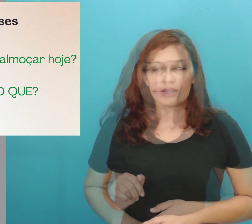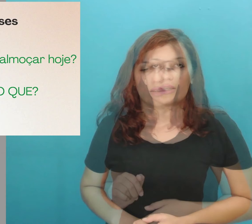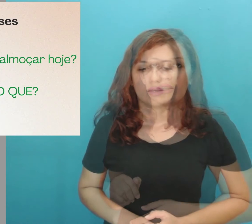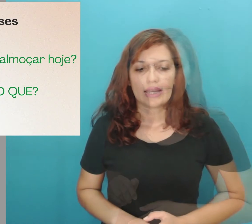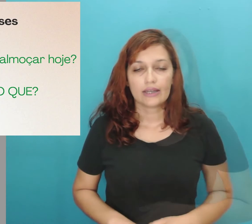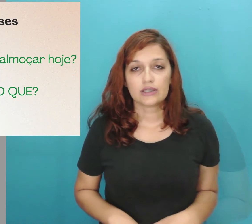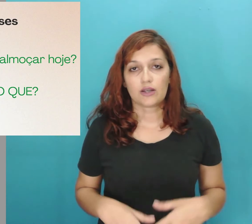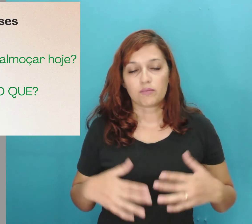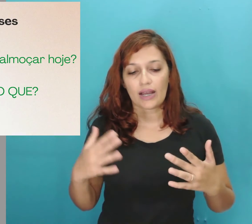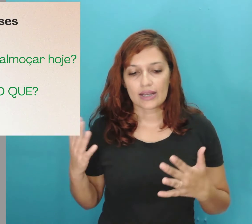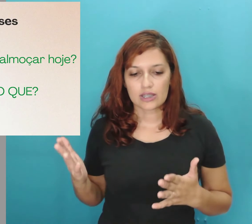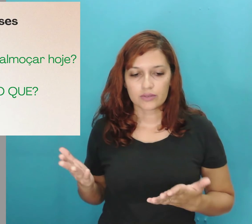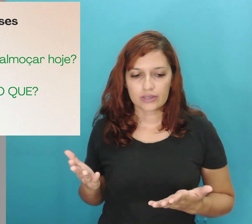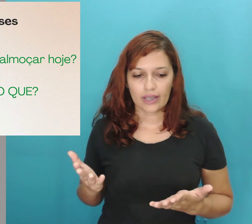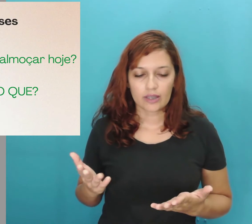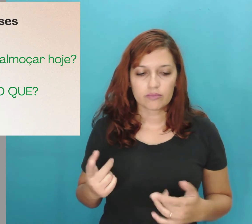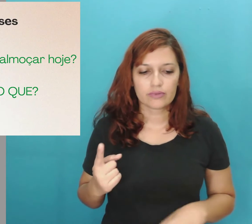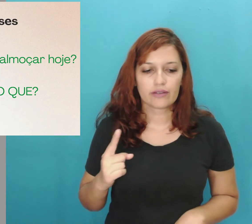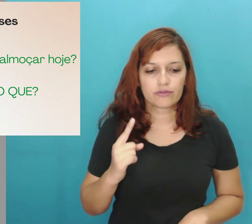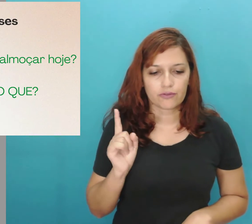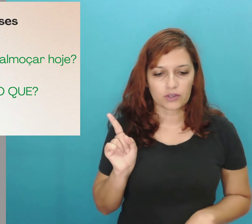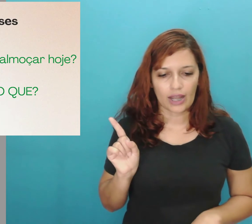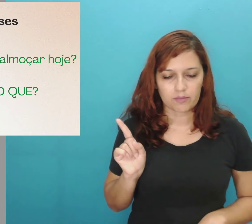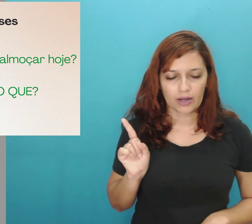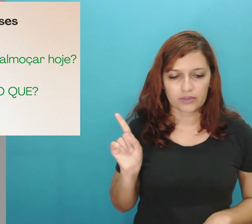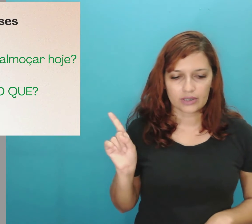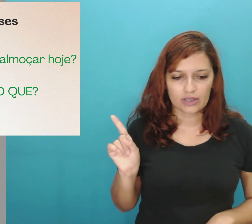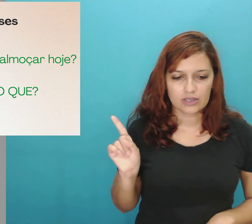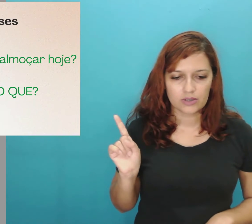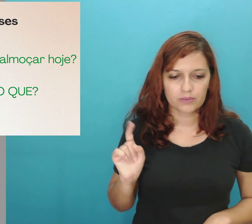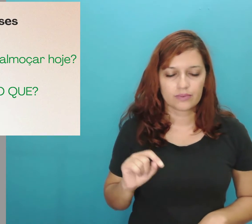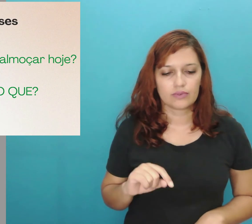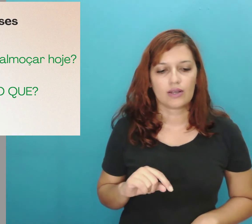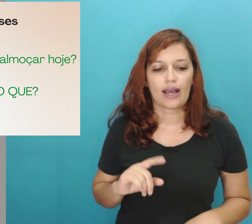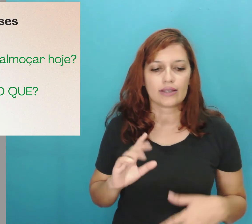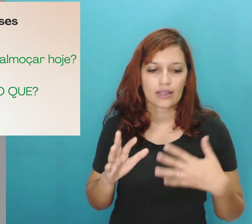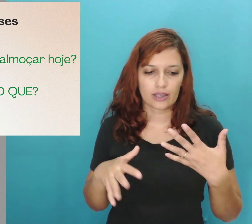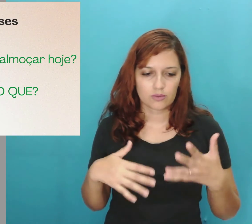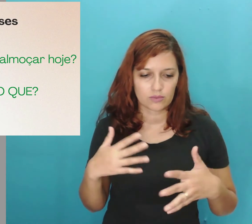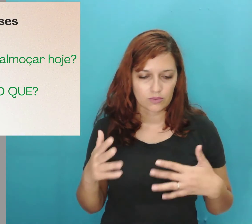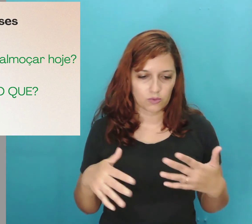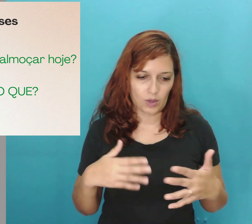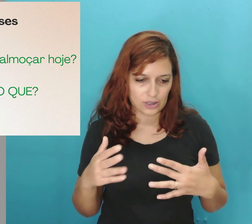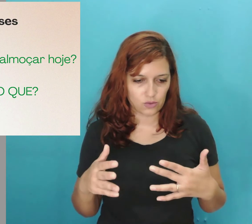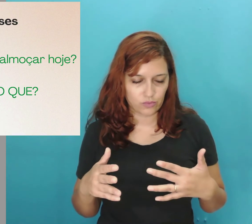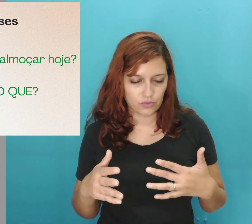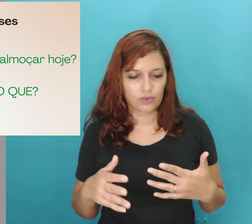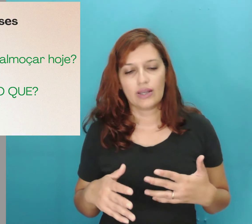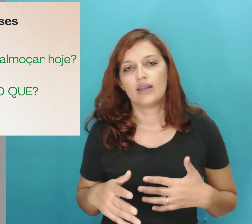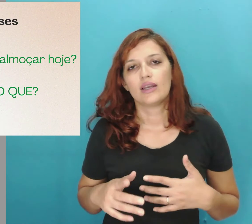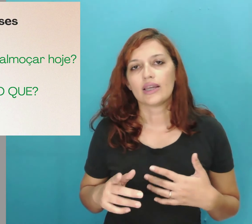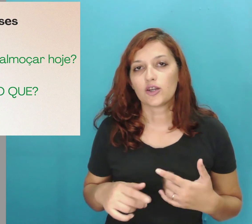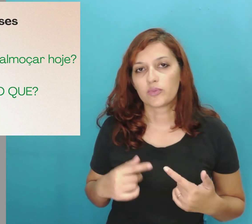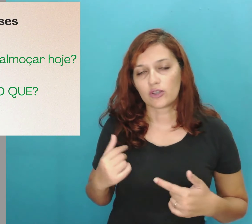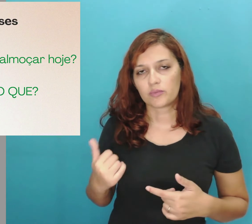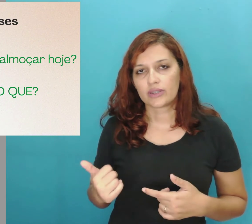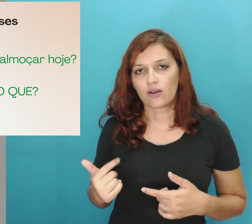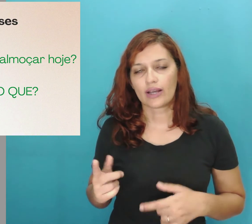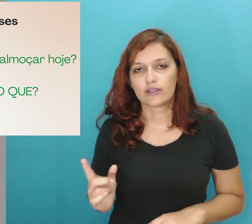E então a marcação de tempo, né, foi lá para o início, aí tem o assunto, e o pronome interrogativo